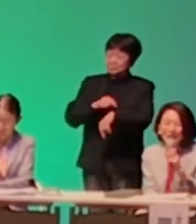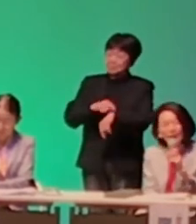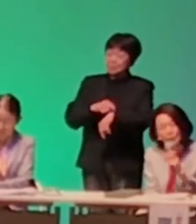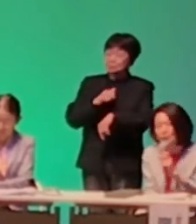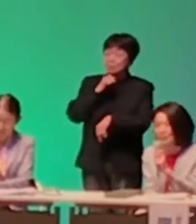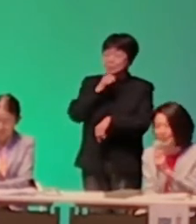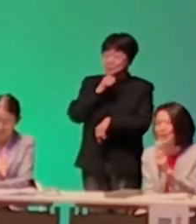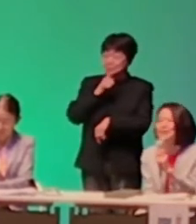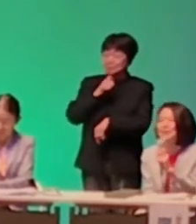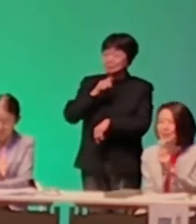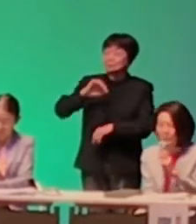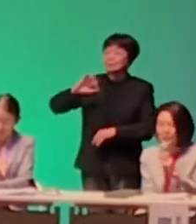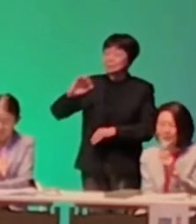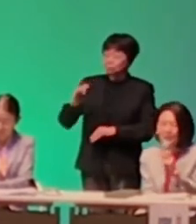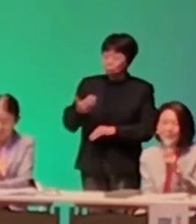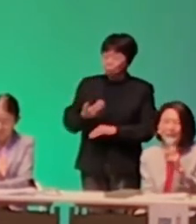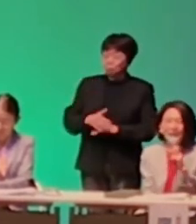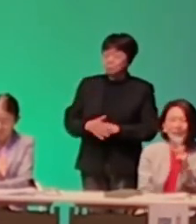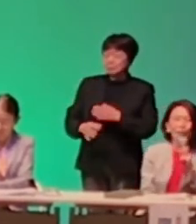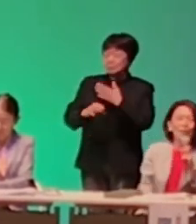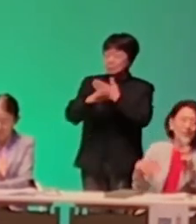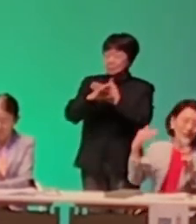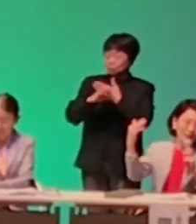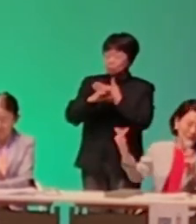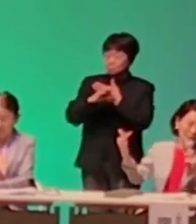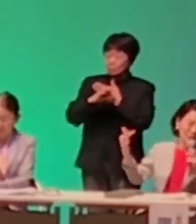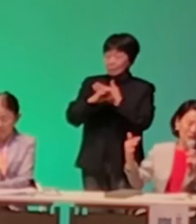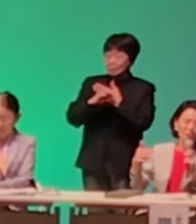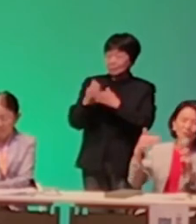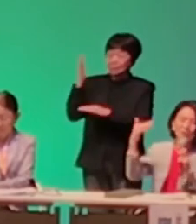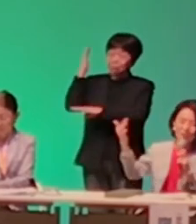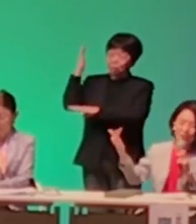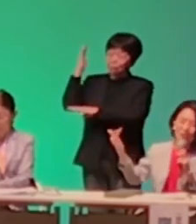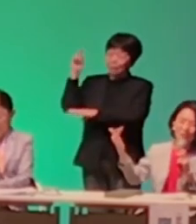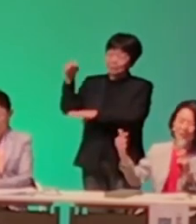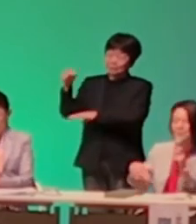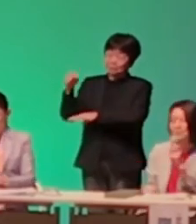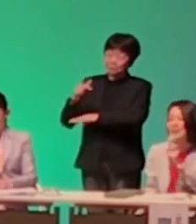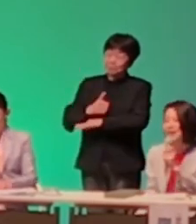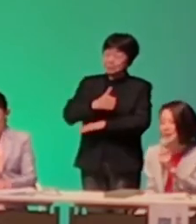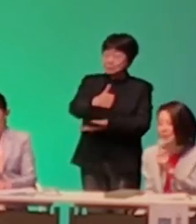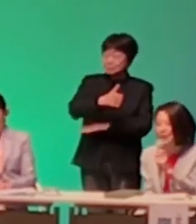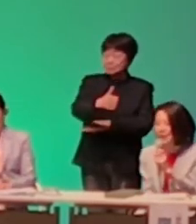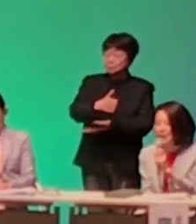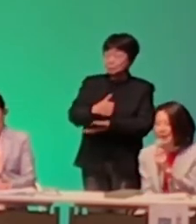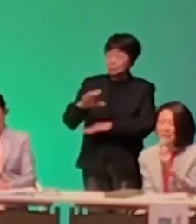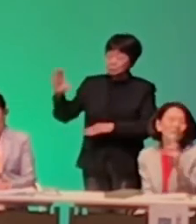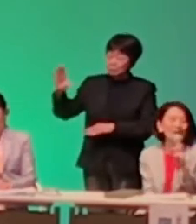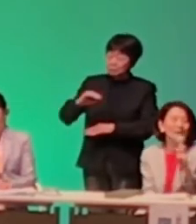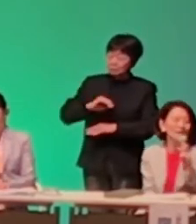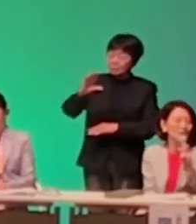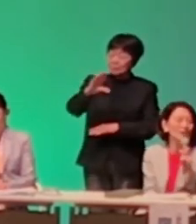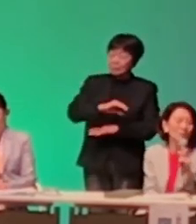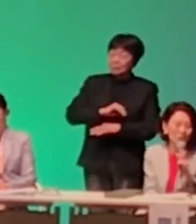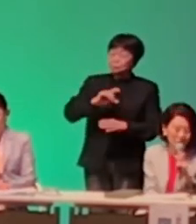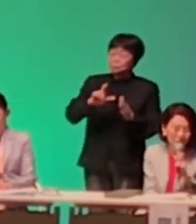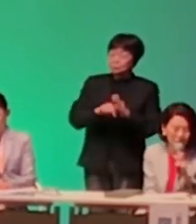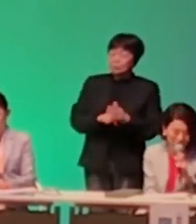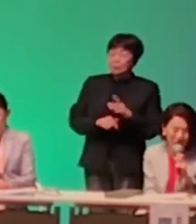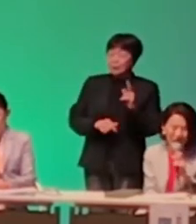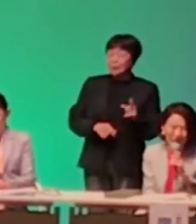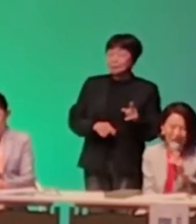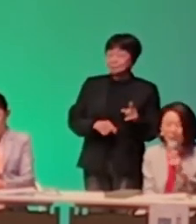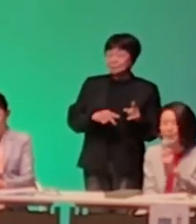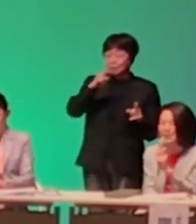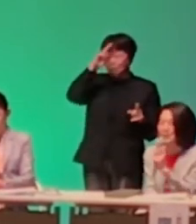裕はある方ではないんですけれども、例えば公園先に行ったとき、出張に行ったときには、なるべく帰りには、あ、ちょっとランチ一緒に食べようよ